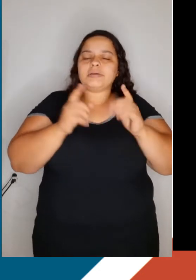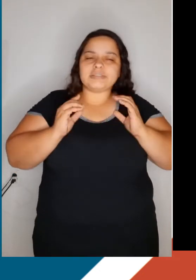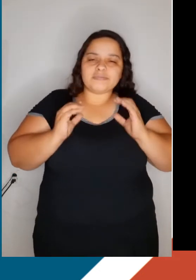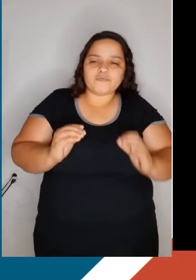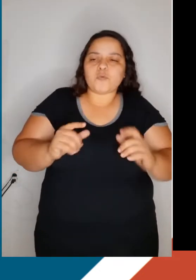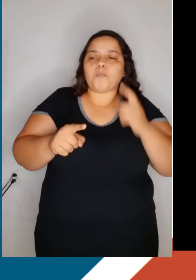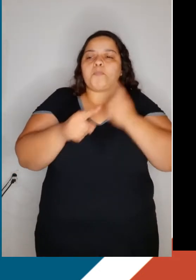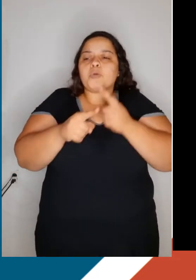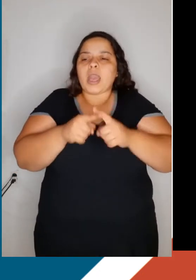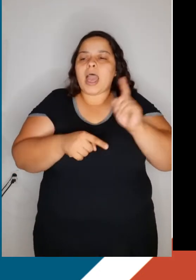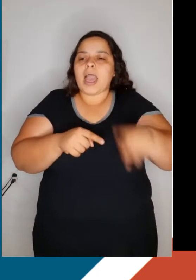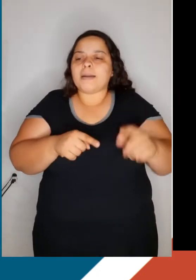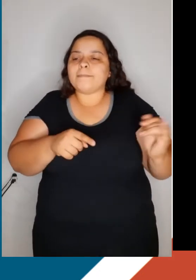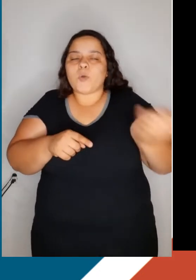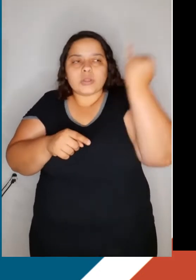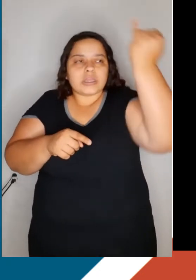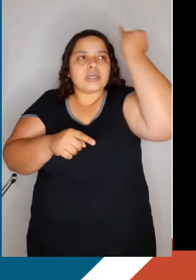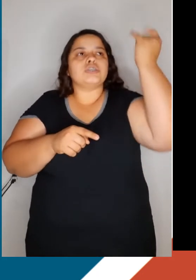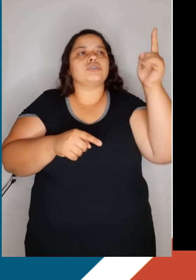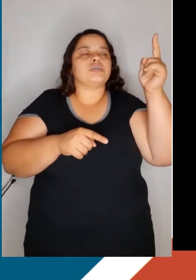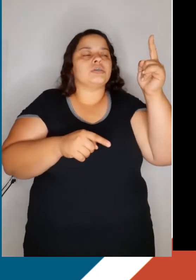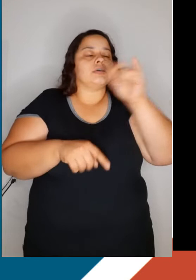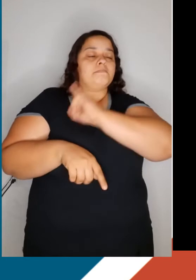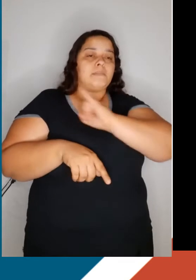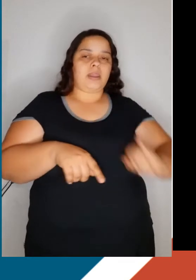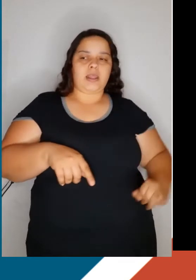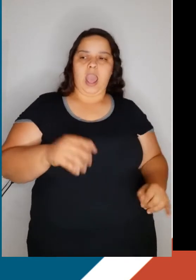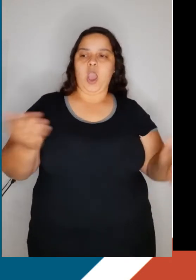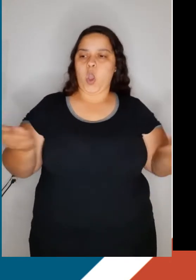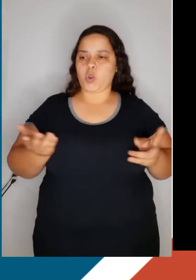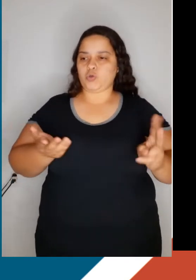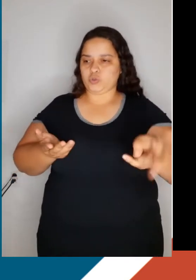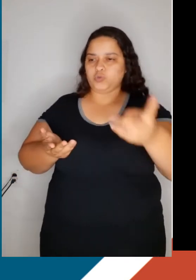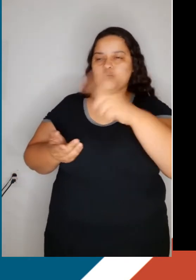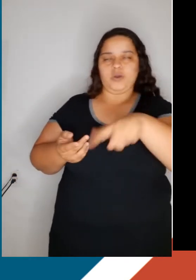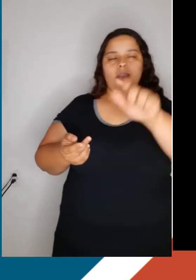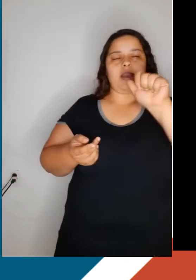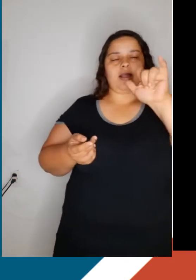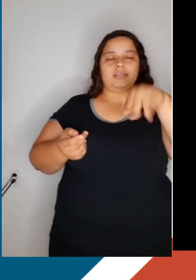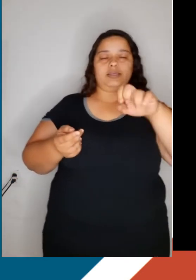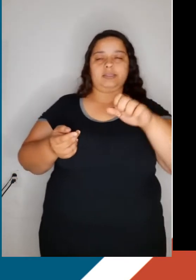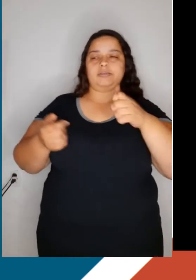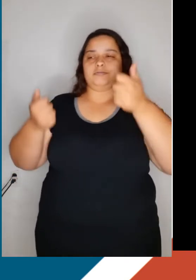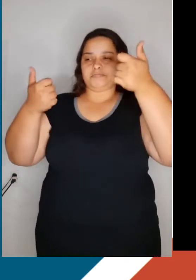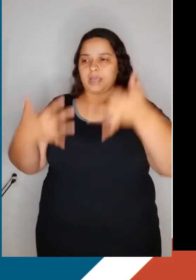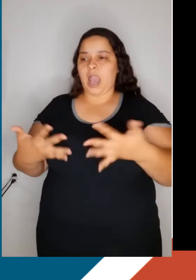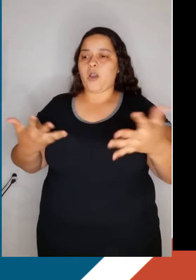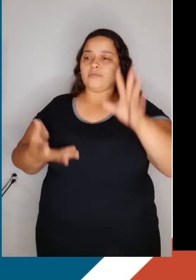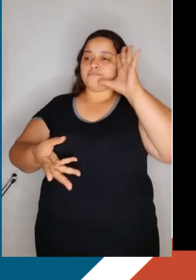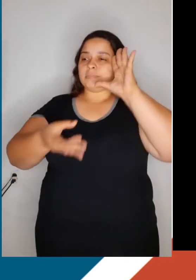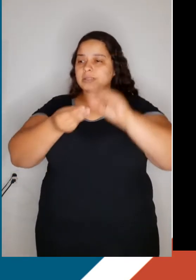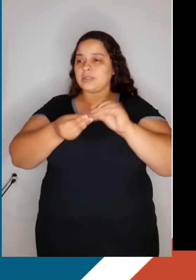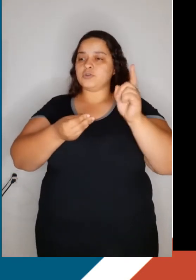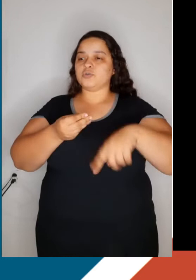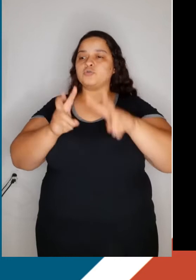foram importantes para o empreendimento imperialista. E agora a gente vai dar continuidade ao que a Aline vinha apresentando, mas buscando entender a relação